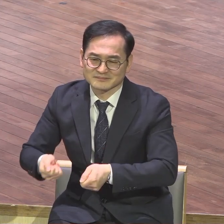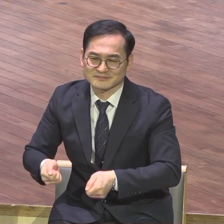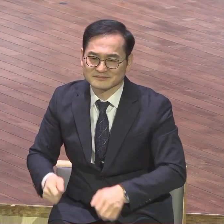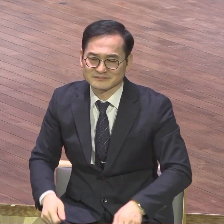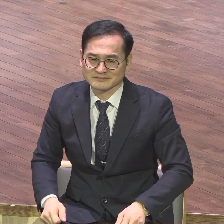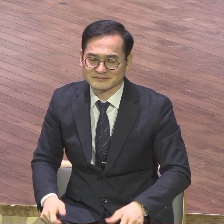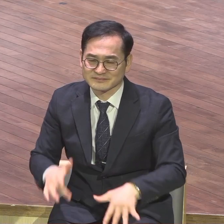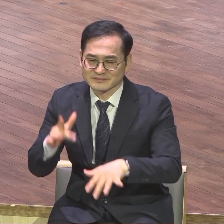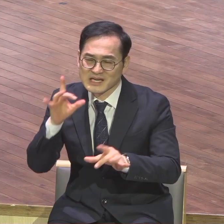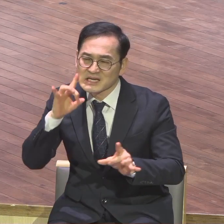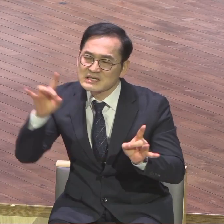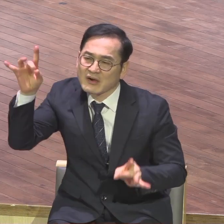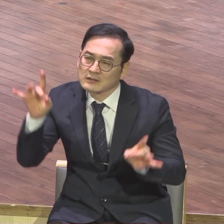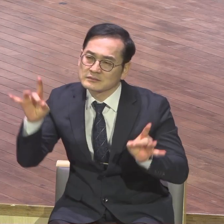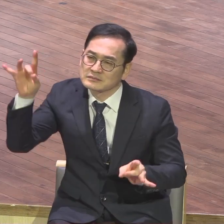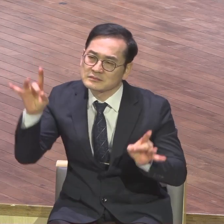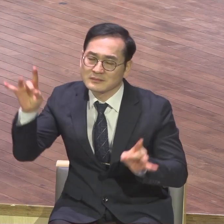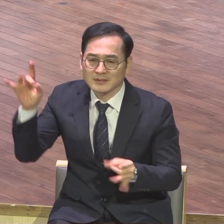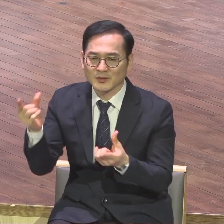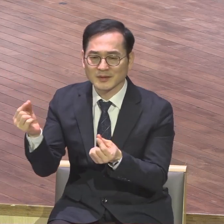그 사람 조종을 딱 잡아버려요.